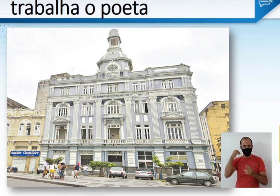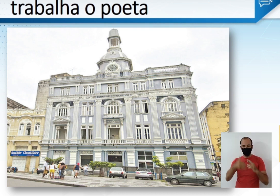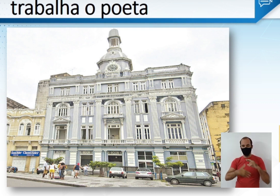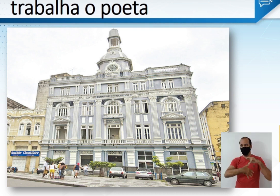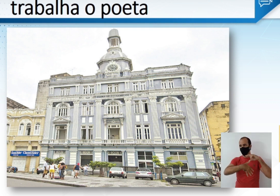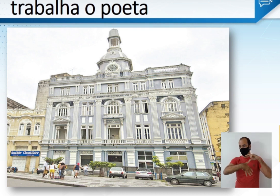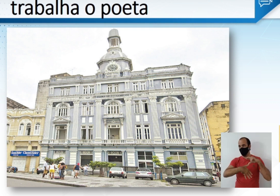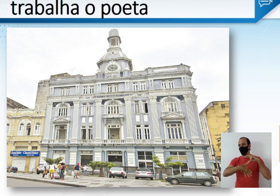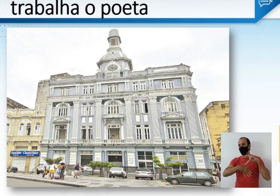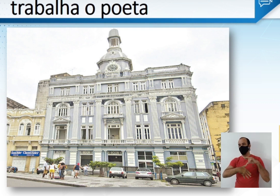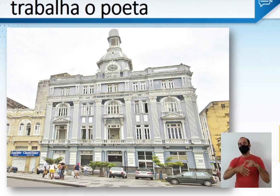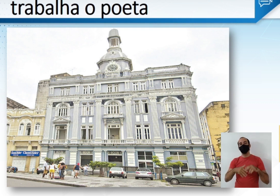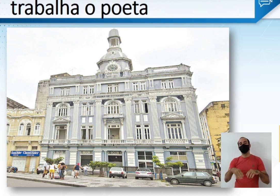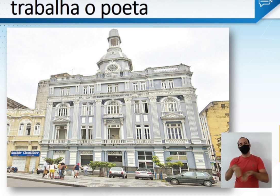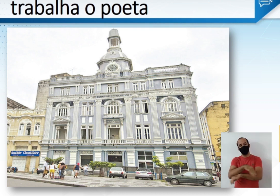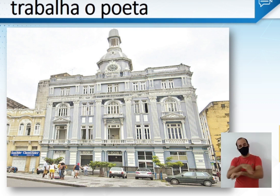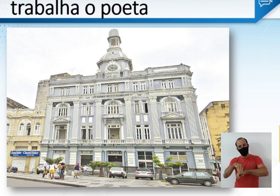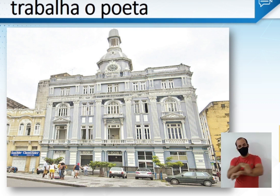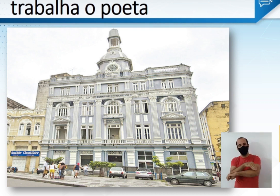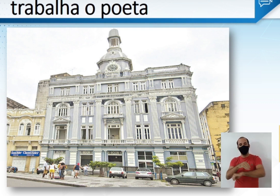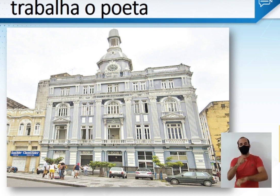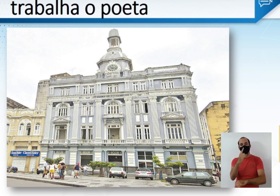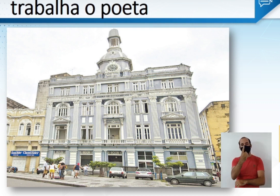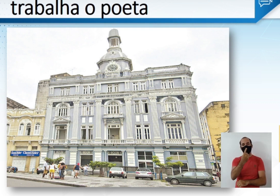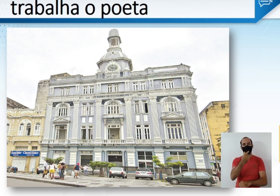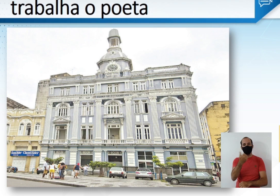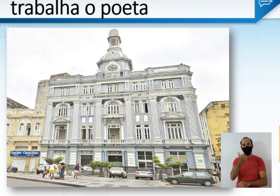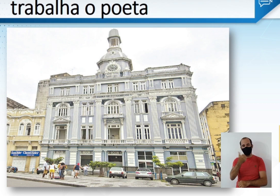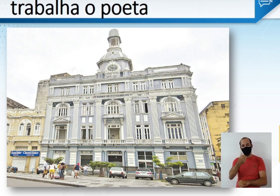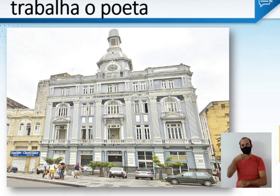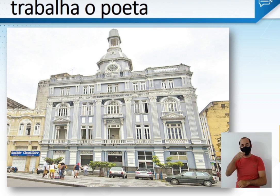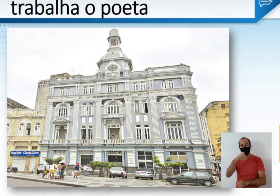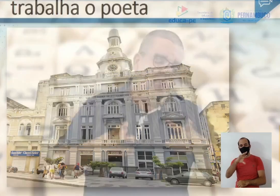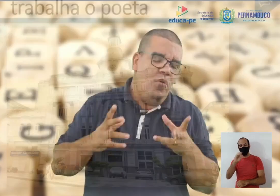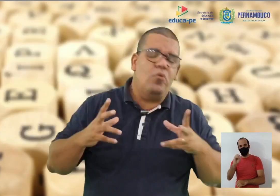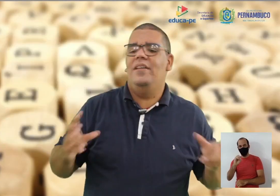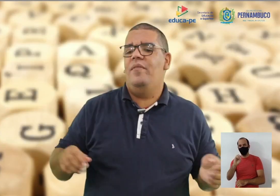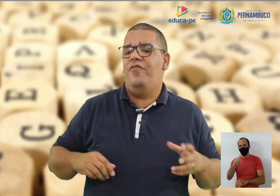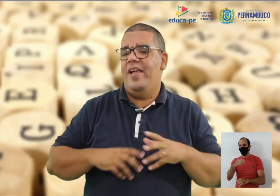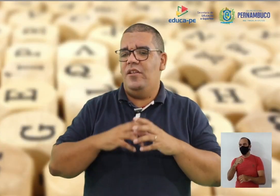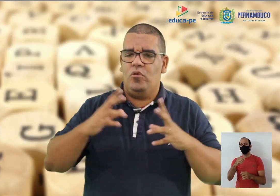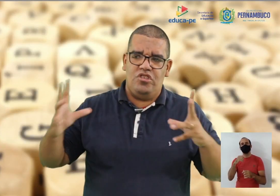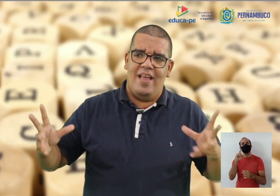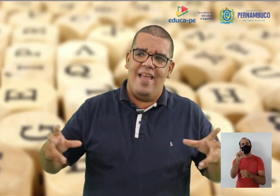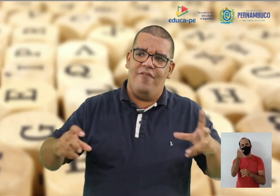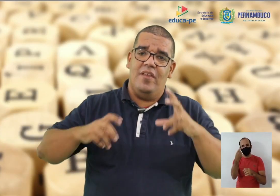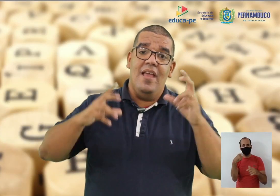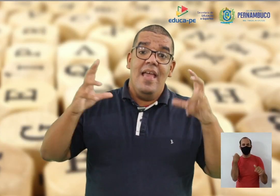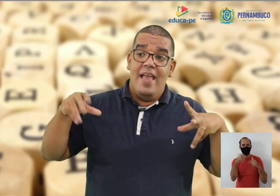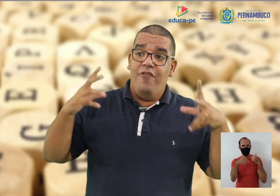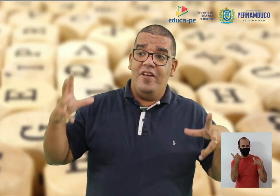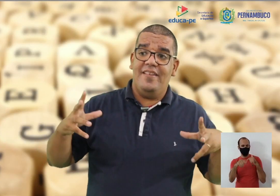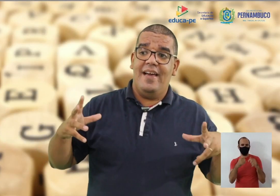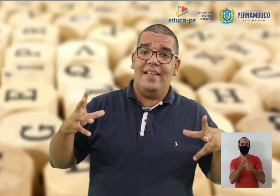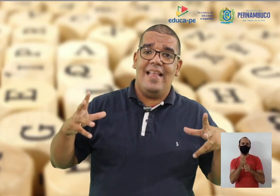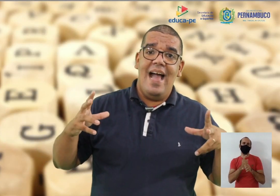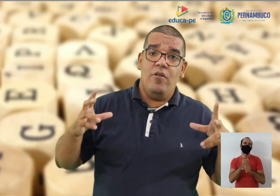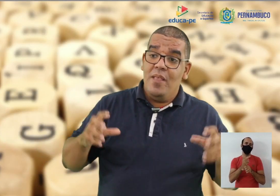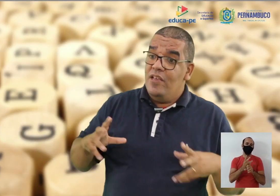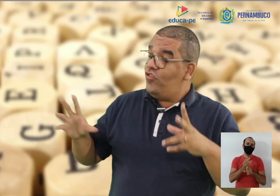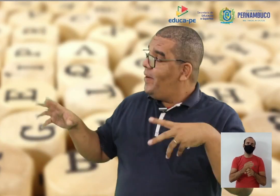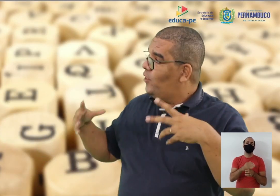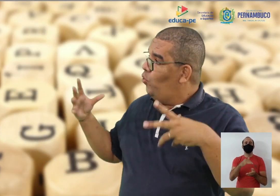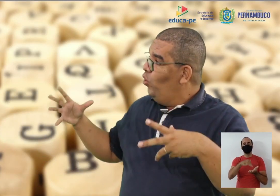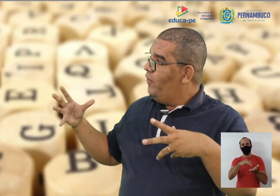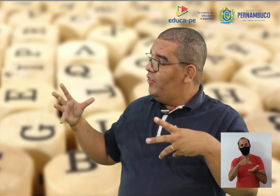Março. E o Mauro Mota, ele trabalhou durante muitos anos no Diário de Pernambuco, né? Ele foi editor-chefe, ele foi secretário